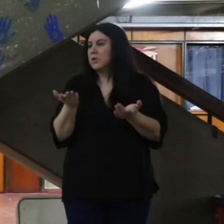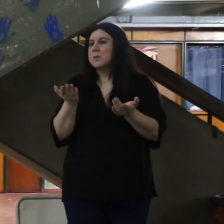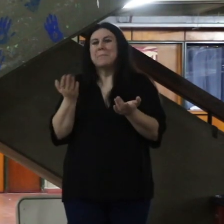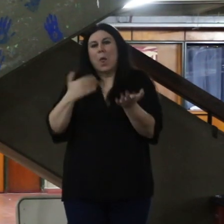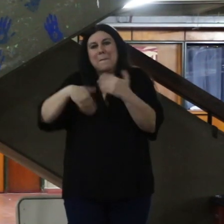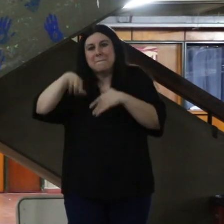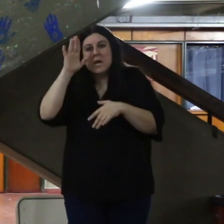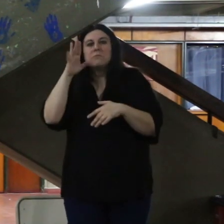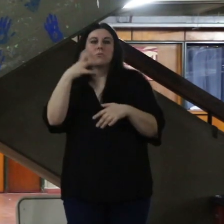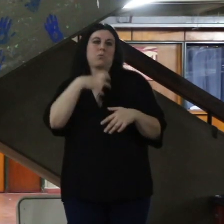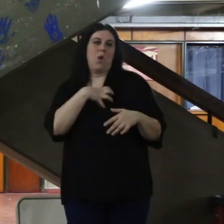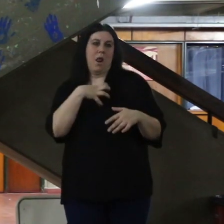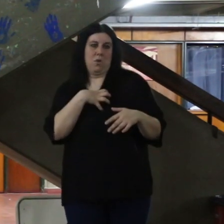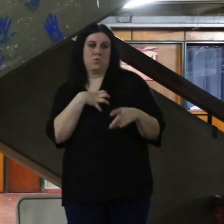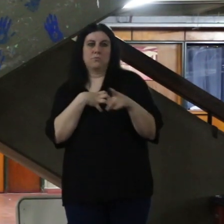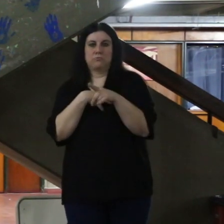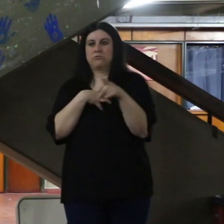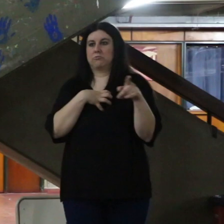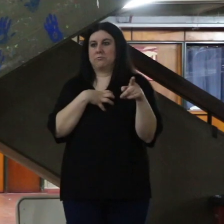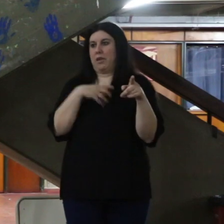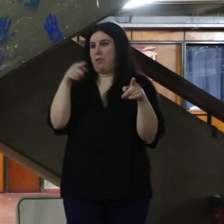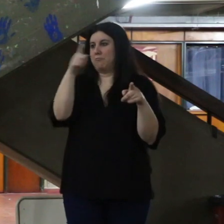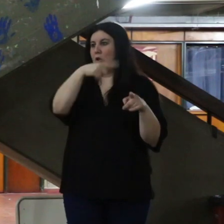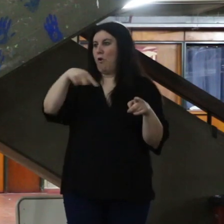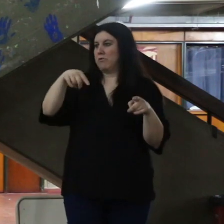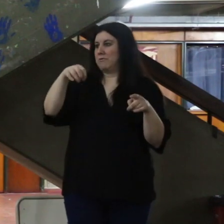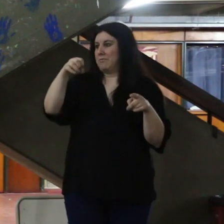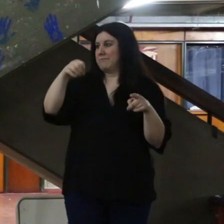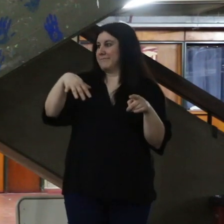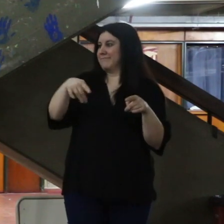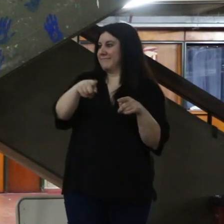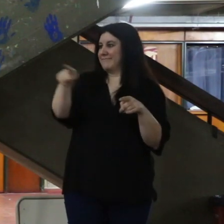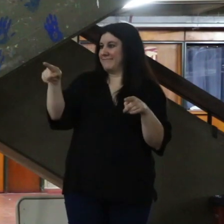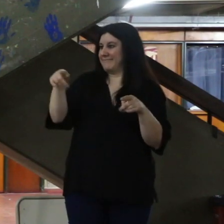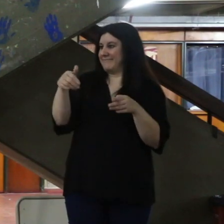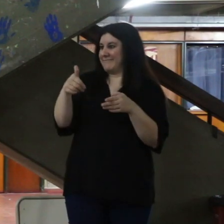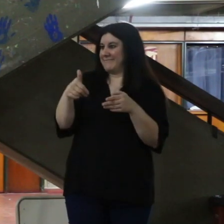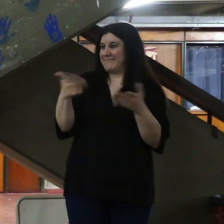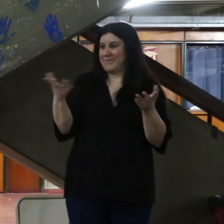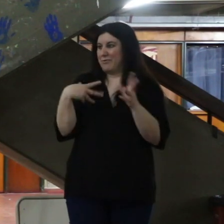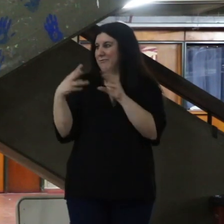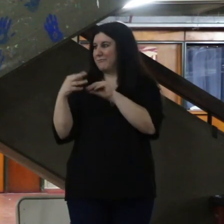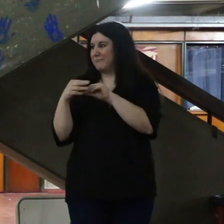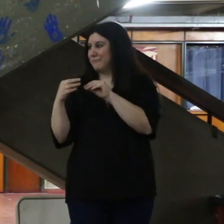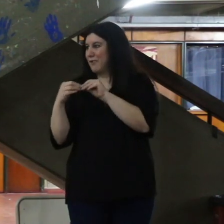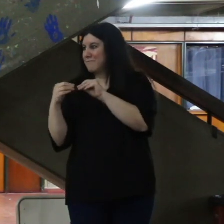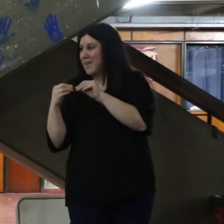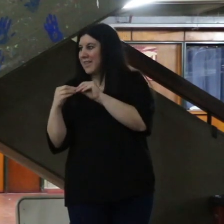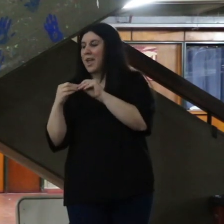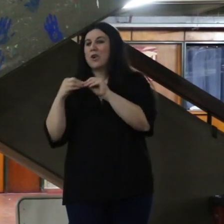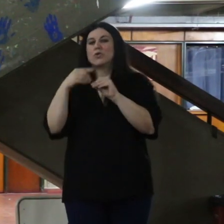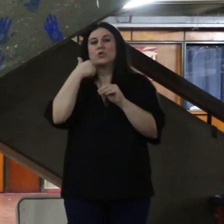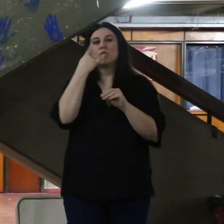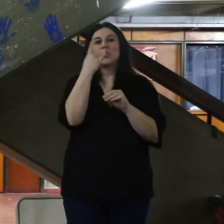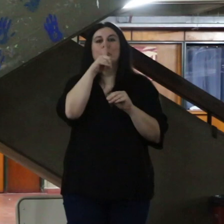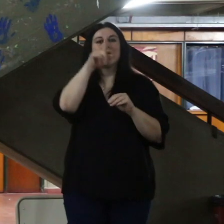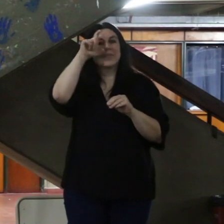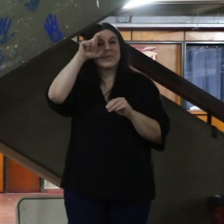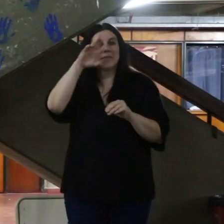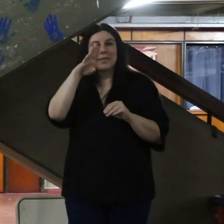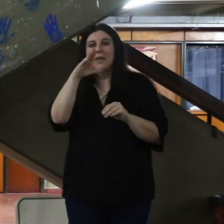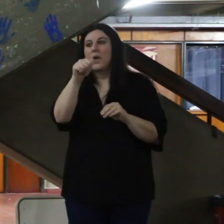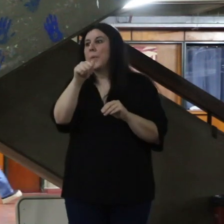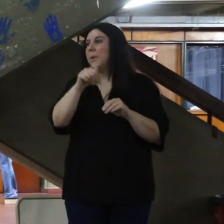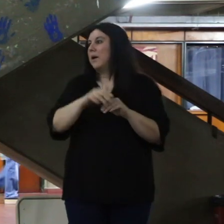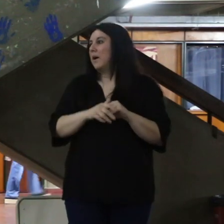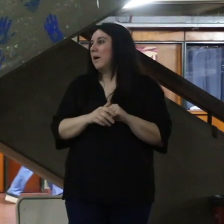los y las estudiantes, ¿sí?, que están acá, con ustedes, ¿sí?, los compañeros de Suteba, pero